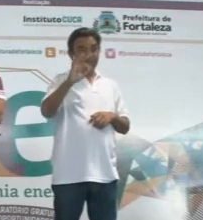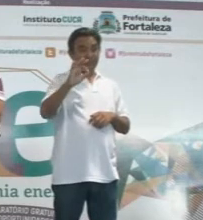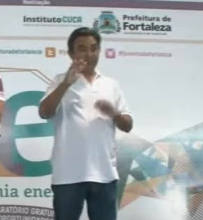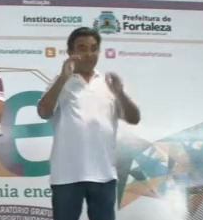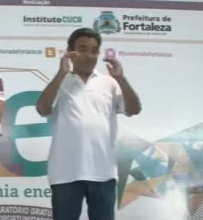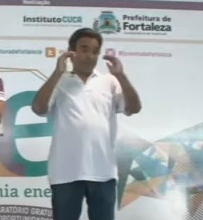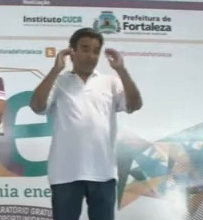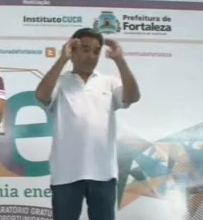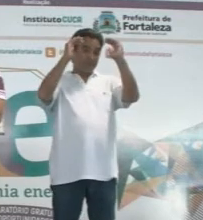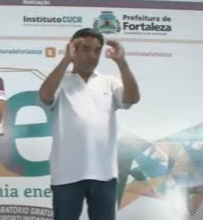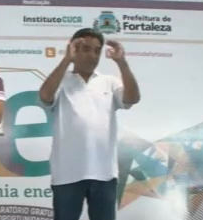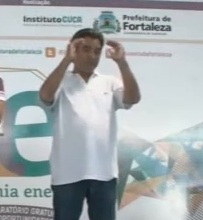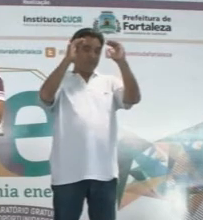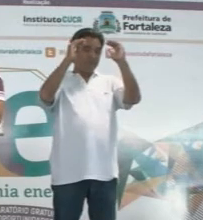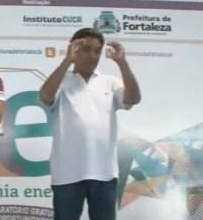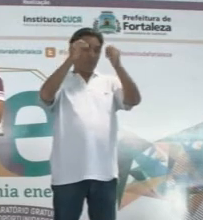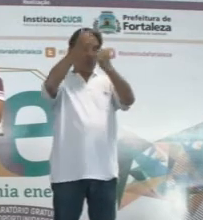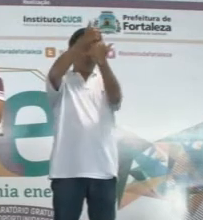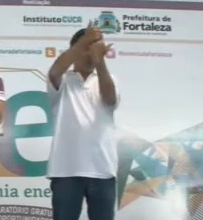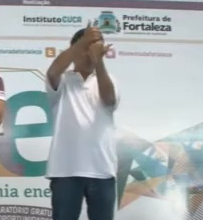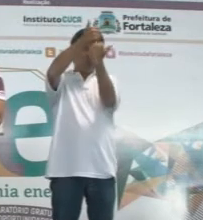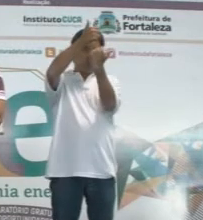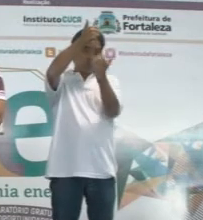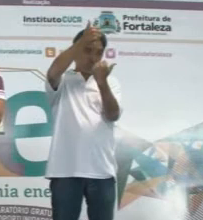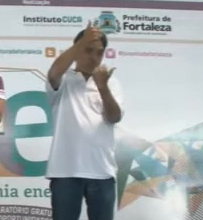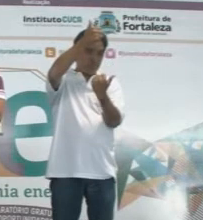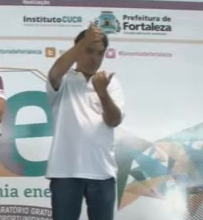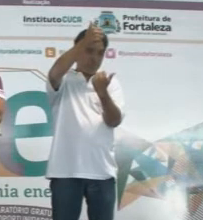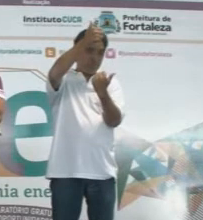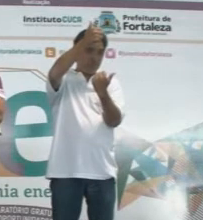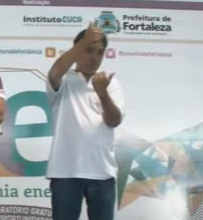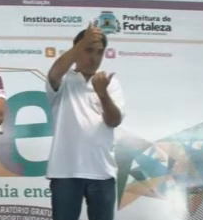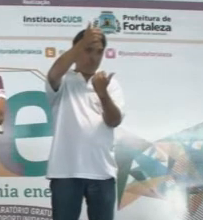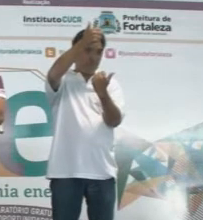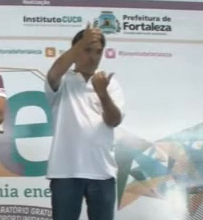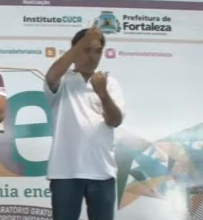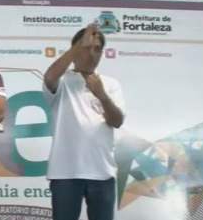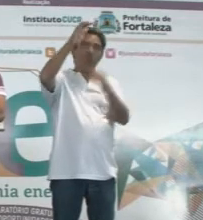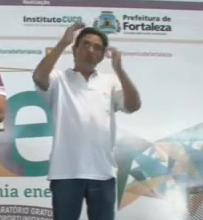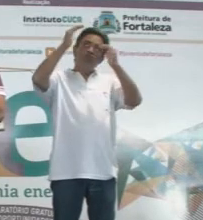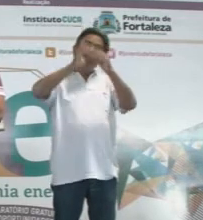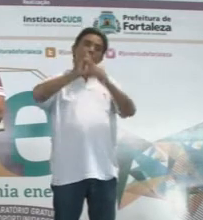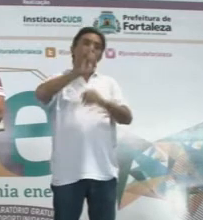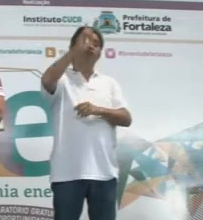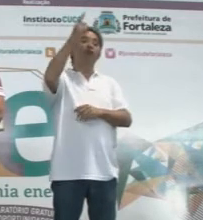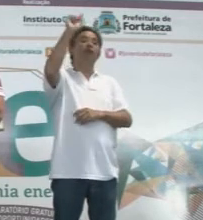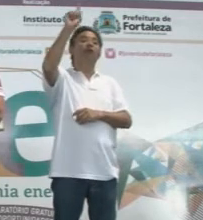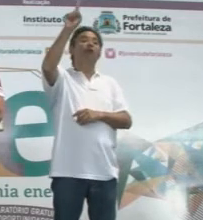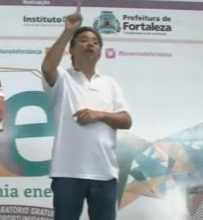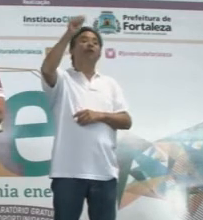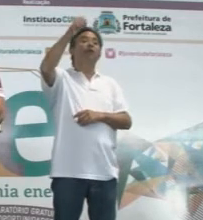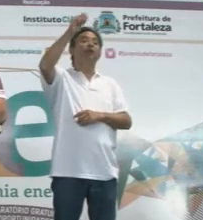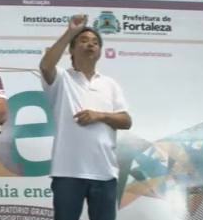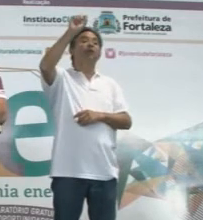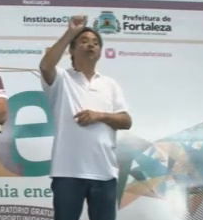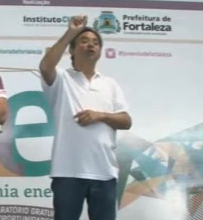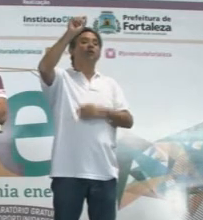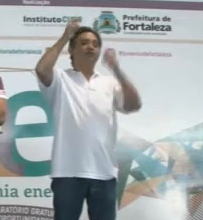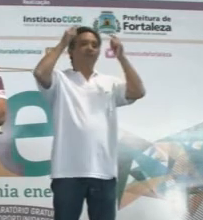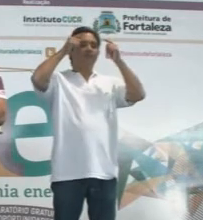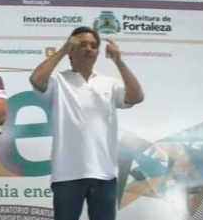4% era o primeiro, o segundo estado e o rei. Aí o terceiro estado, quem é, professor? É o